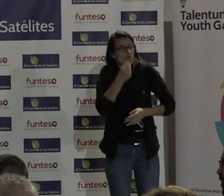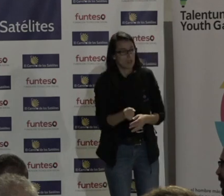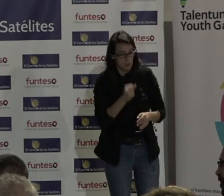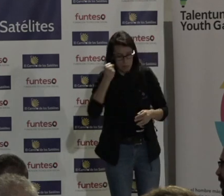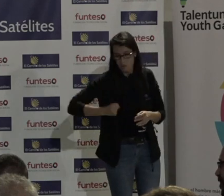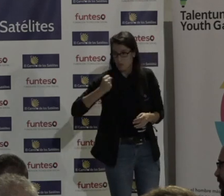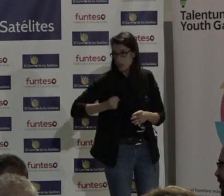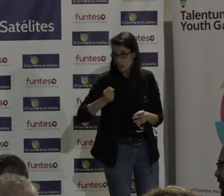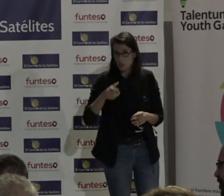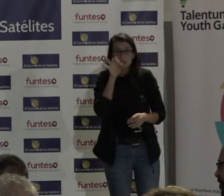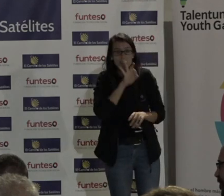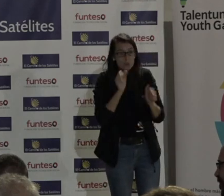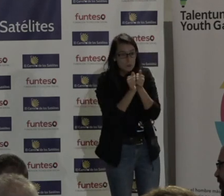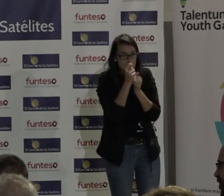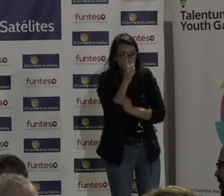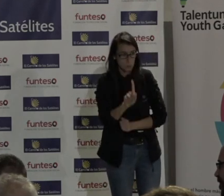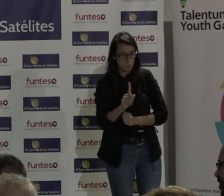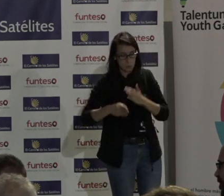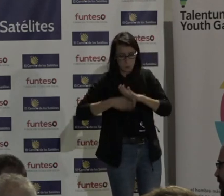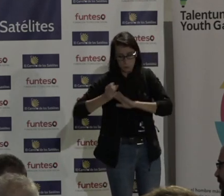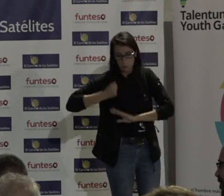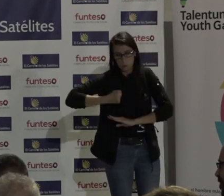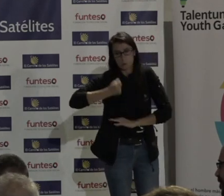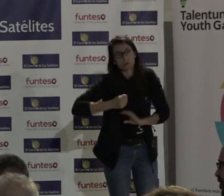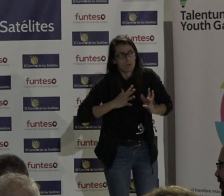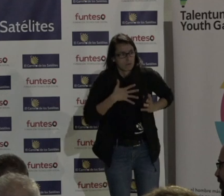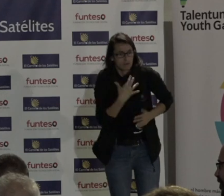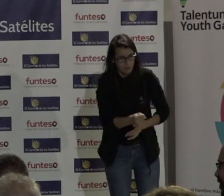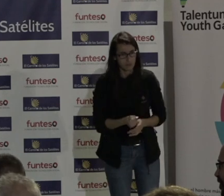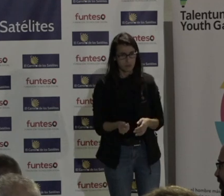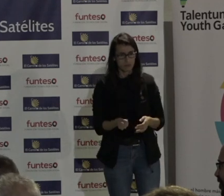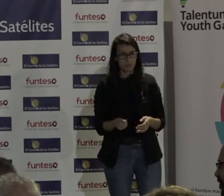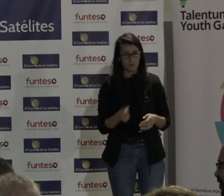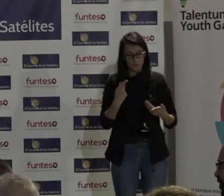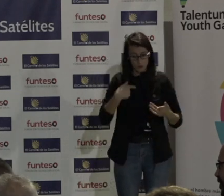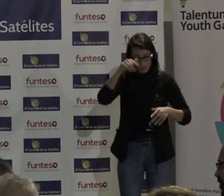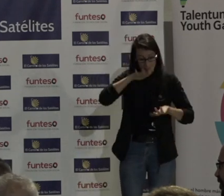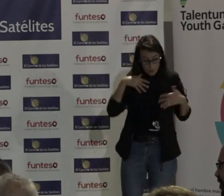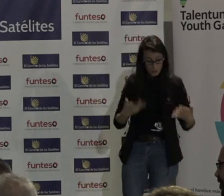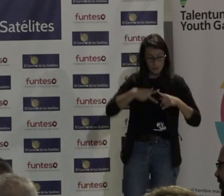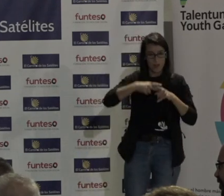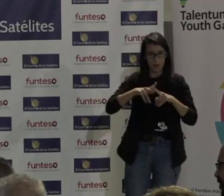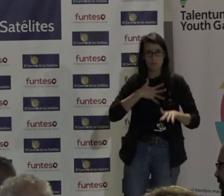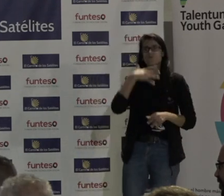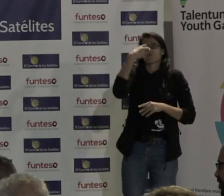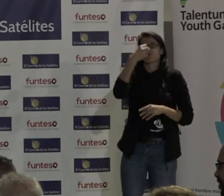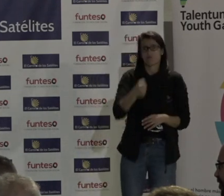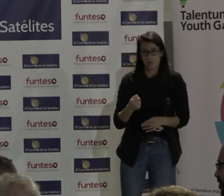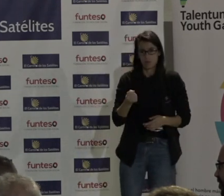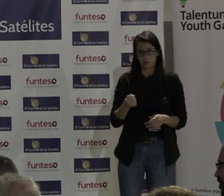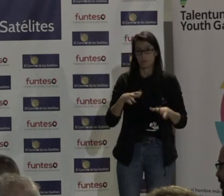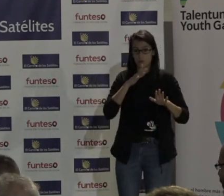para el peregrino del siglo XXI. Hoy está siendo, sin lugar a dudas, una herramienta de empoderamiento.